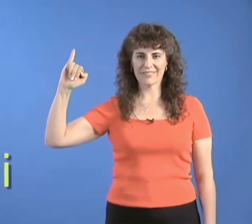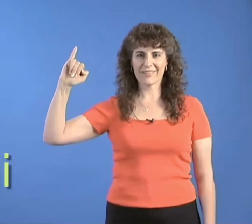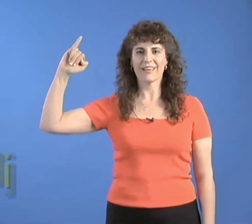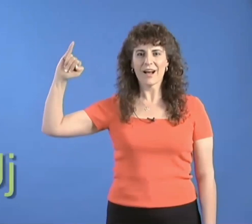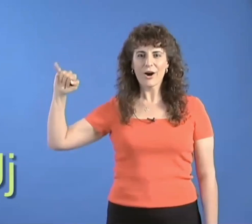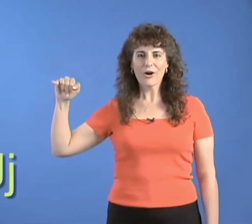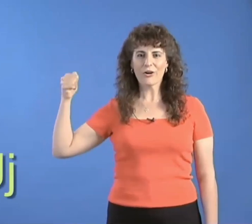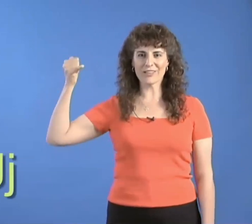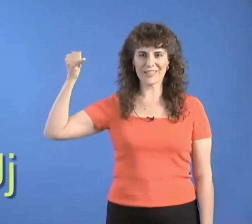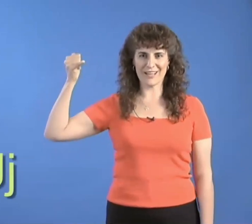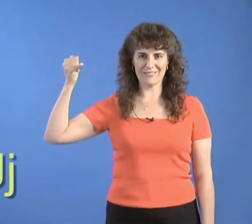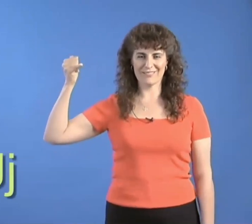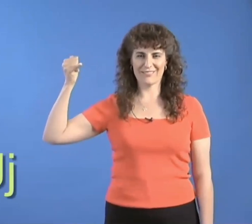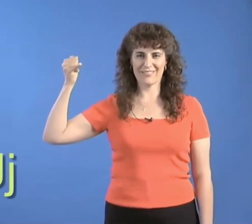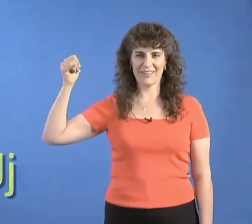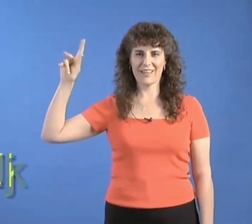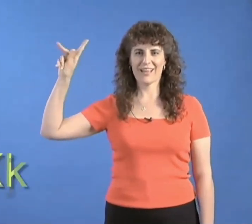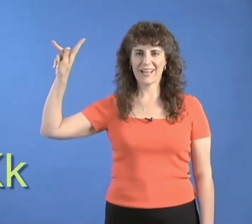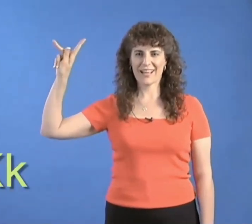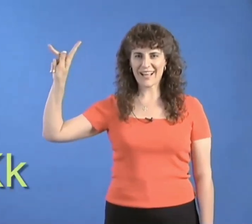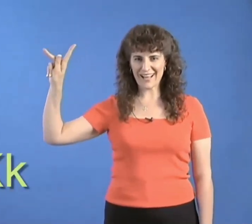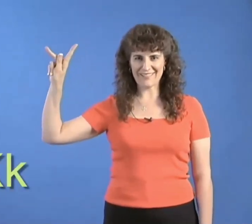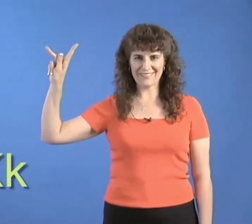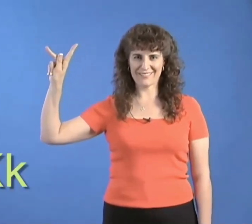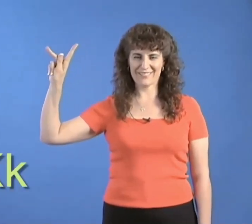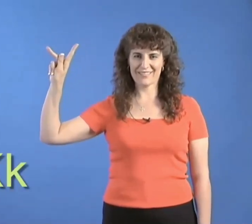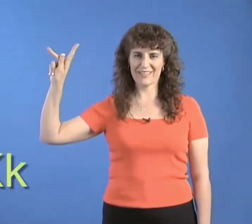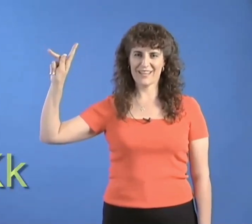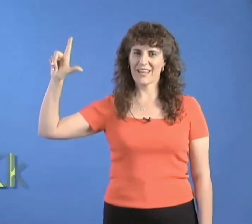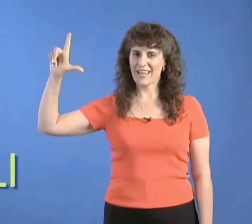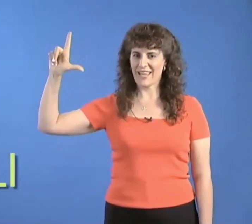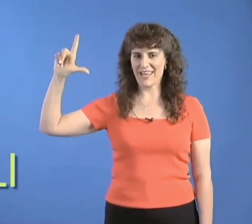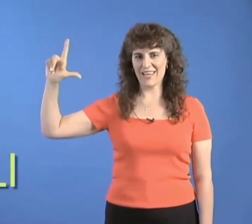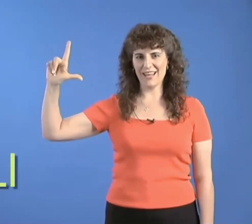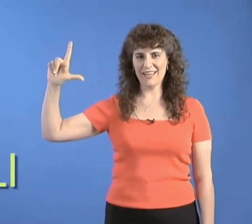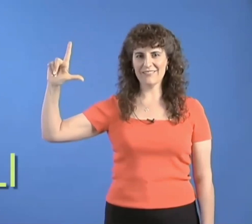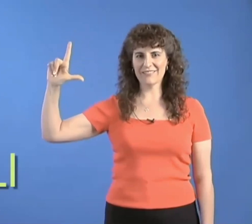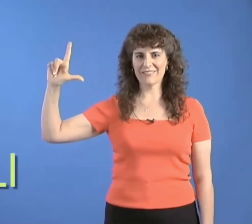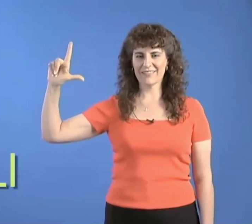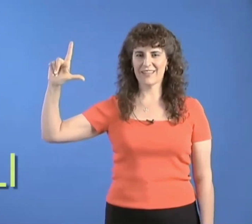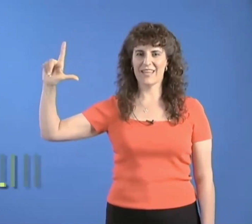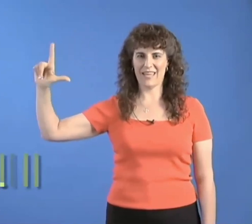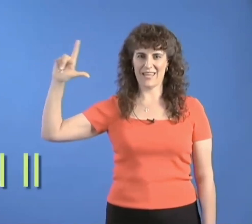I, J, K, L,